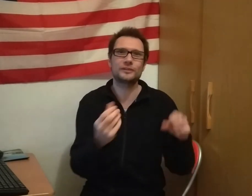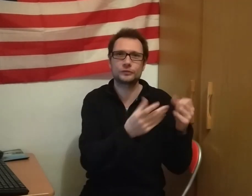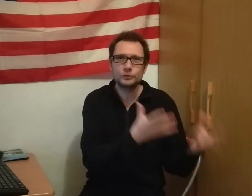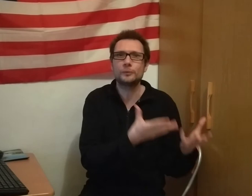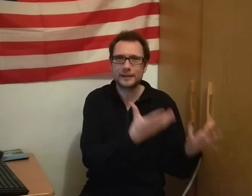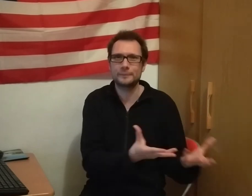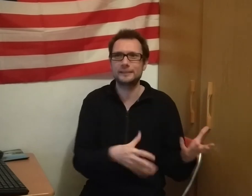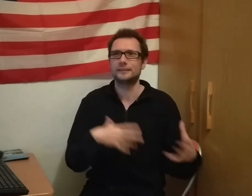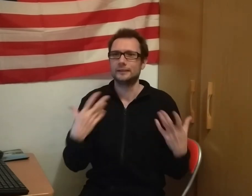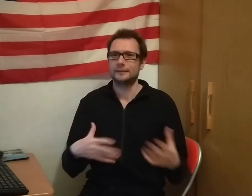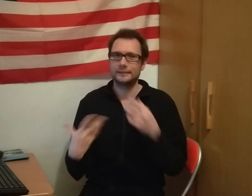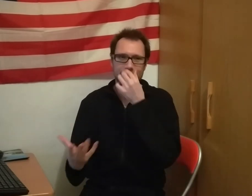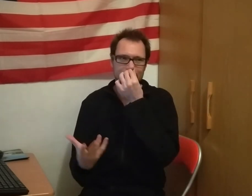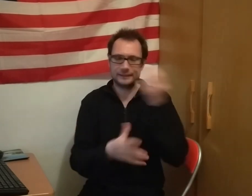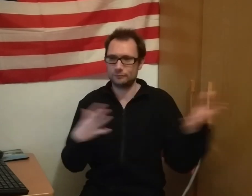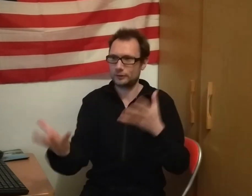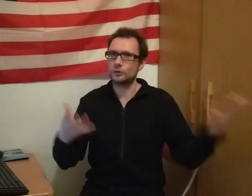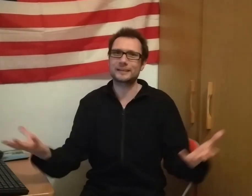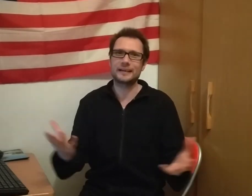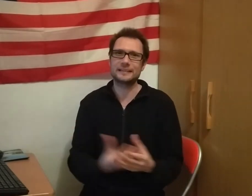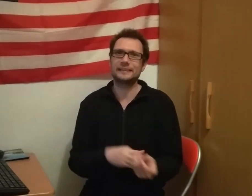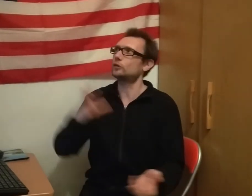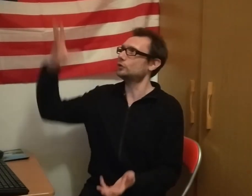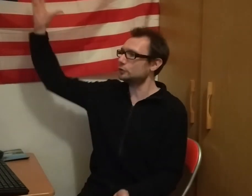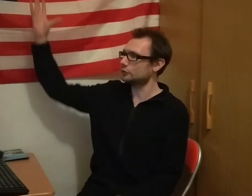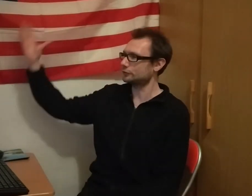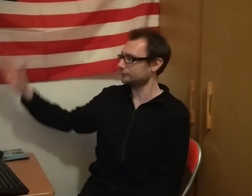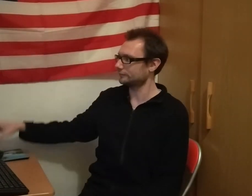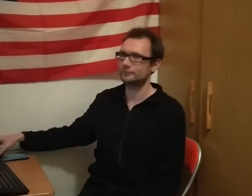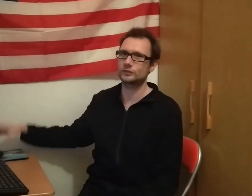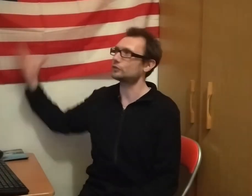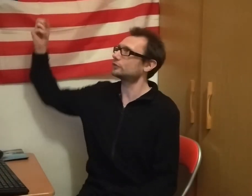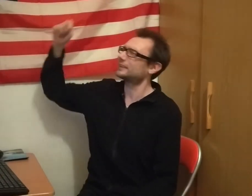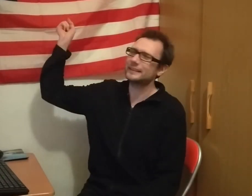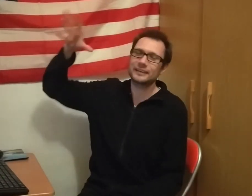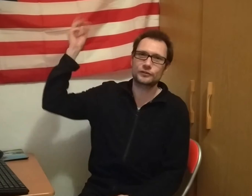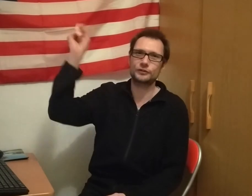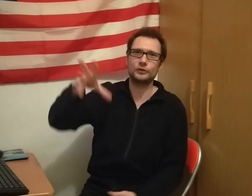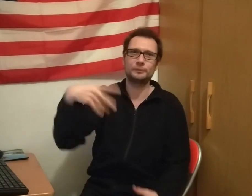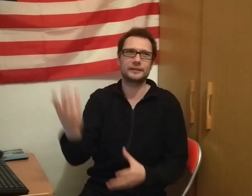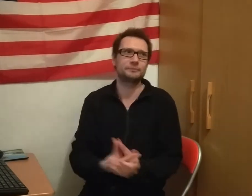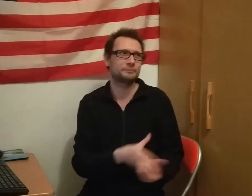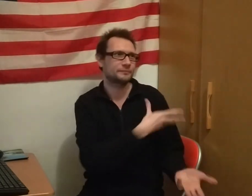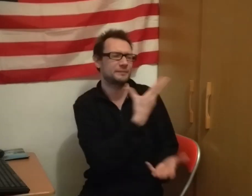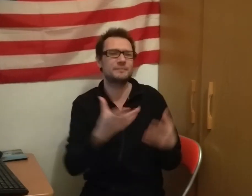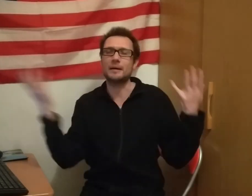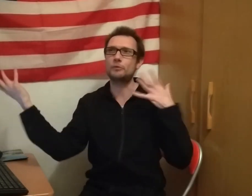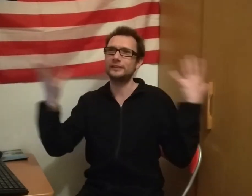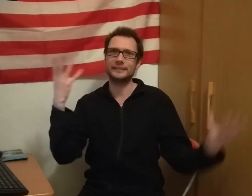un estudio para mí y un poquito más grande, con luz, con que entre el sol, porque es más bonita,